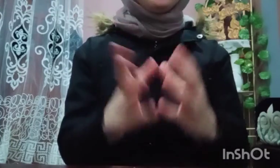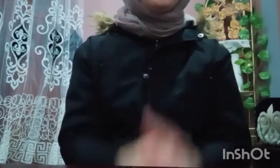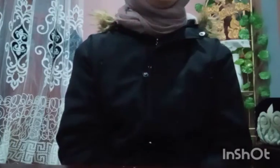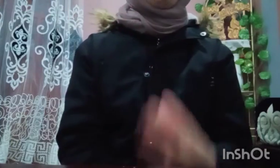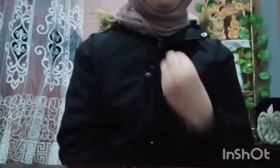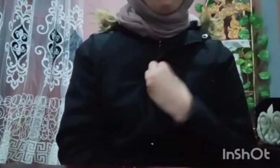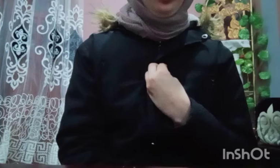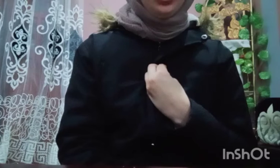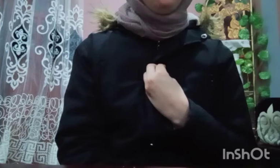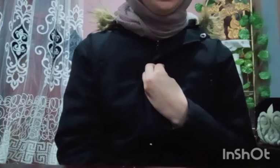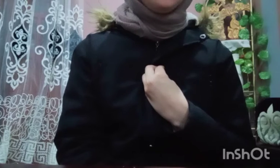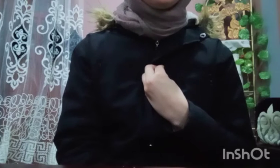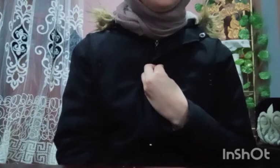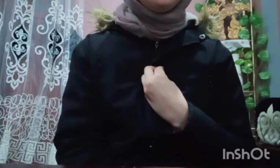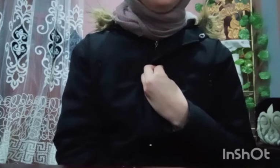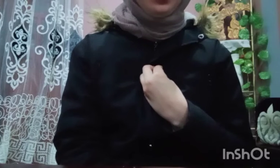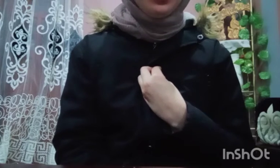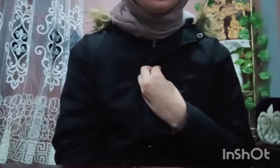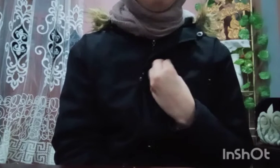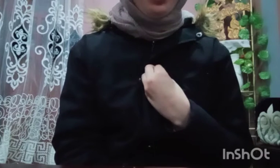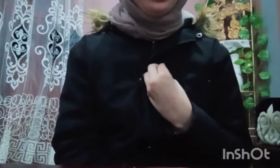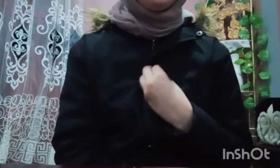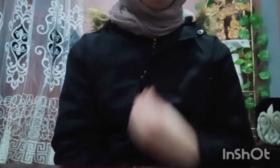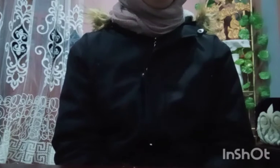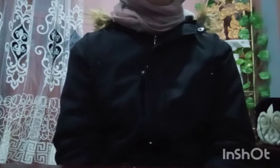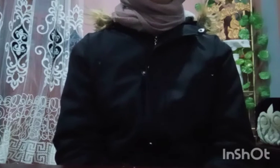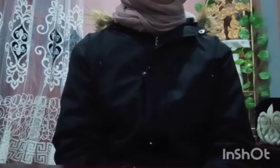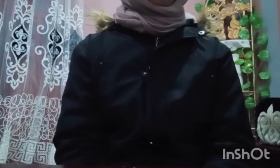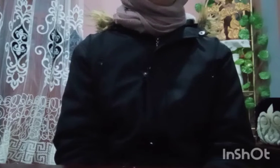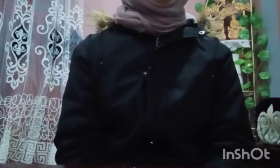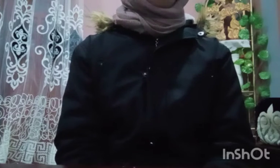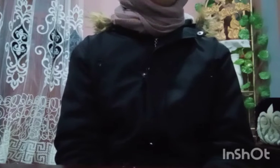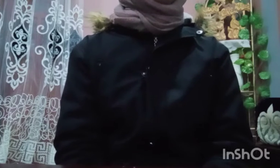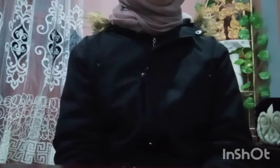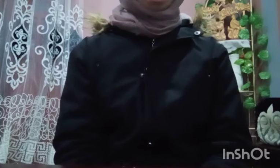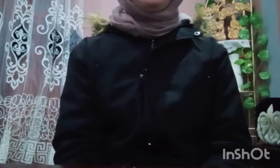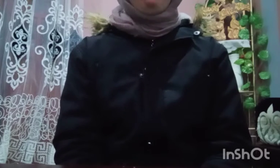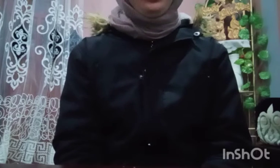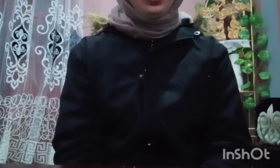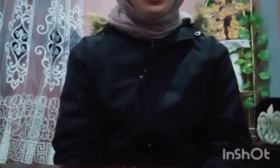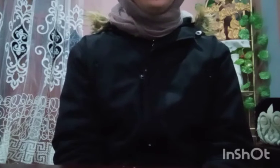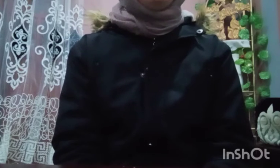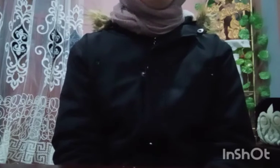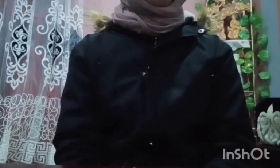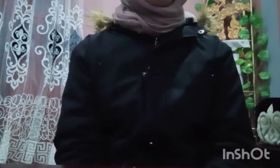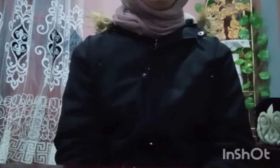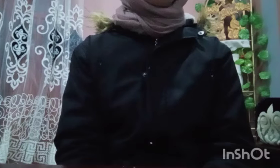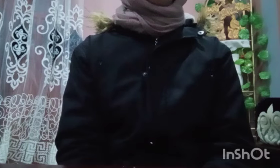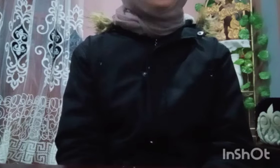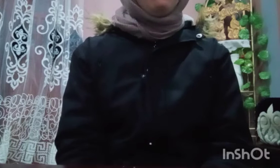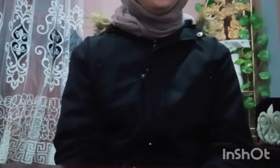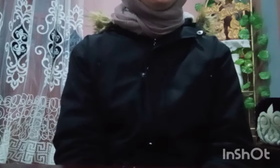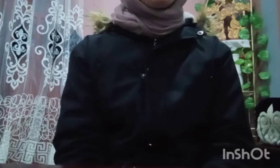انا حابه نقول لك بلي انا الرياضيات المات من المواد اللي عندي اشكاليه فيها، فريمون تعبت على